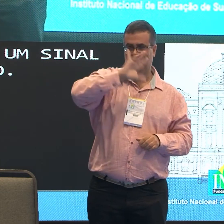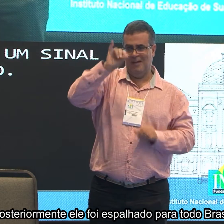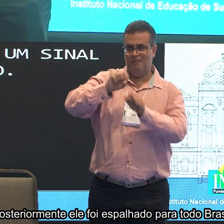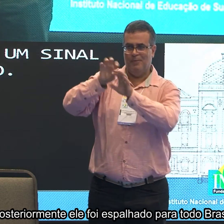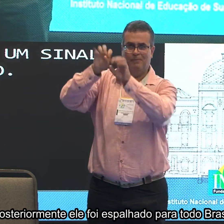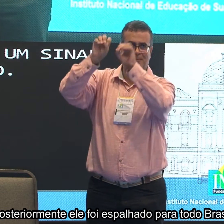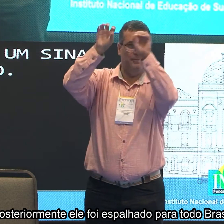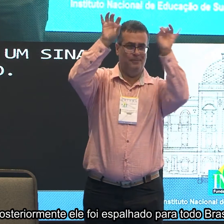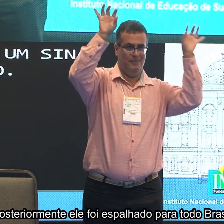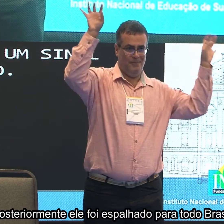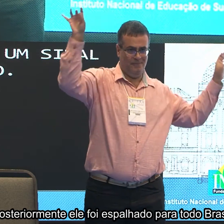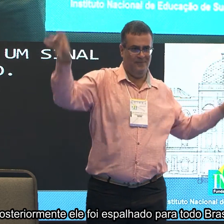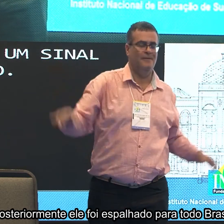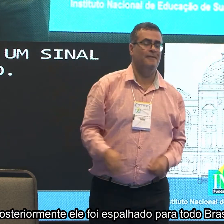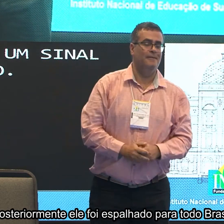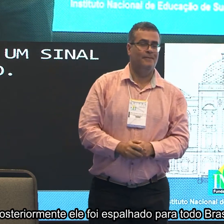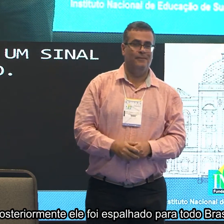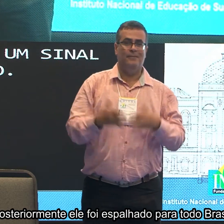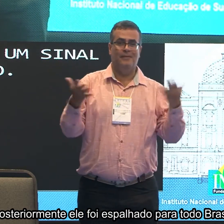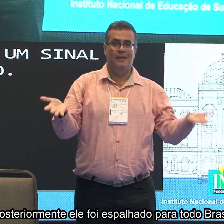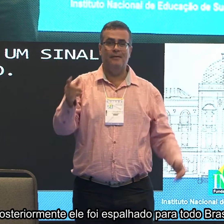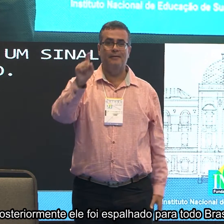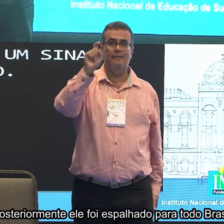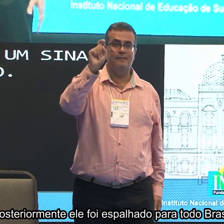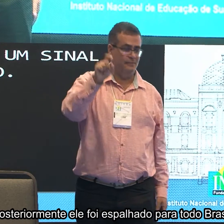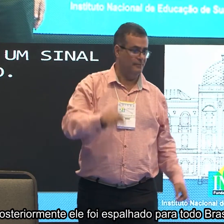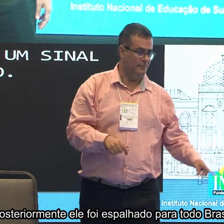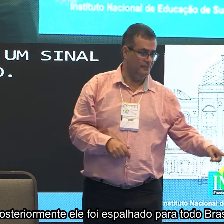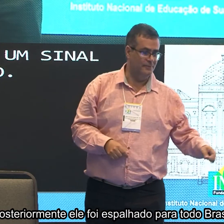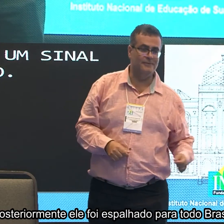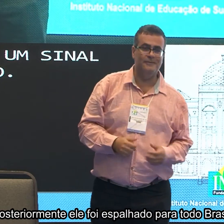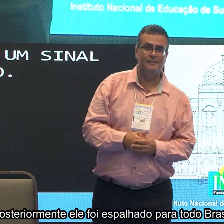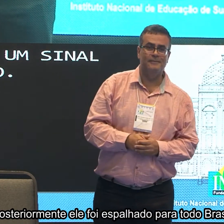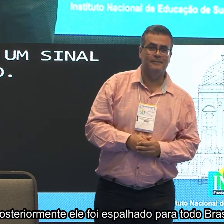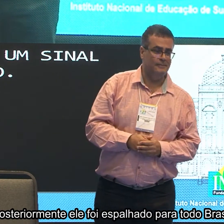Que foi espalhado sobre E o Brasil. esse sinal, posteriormente, foi espalhado por todo o Brasil.